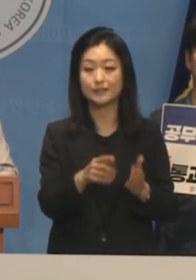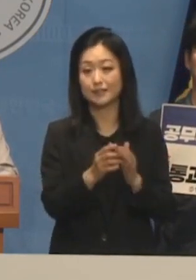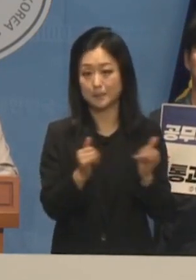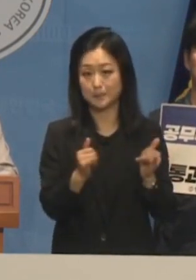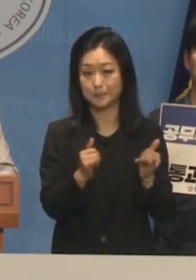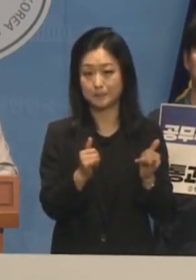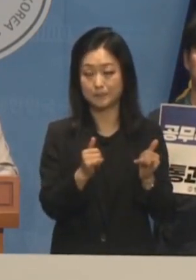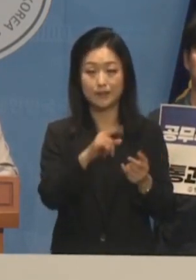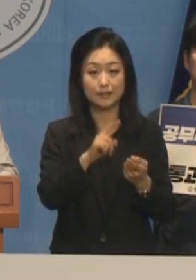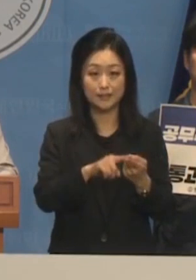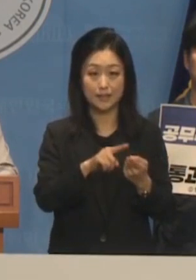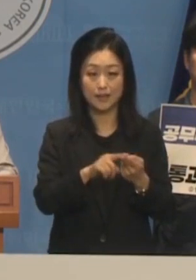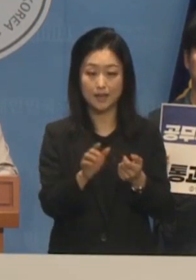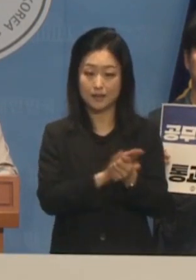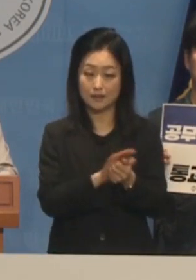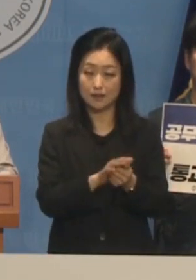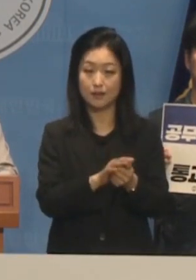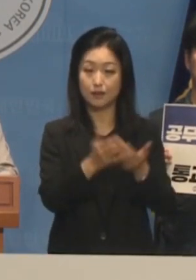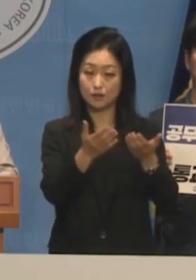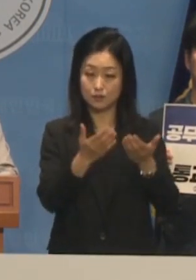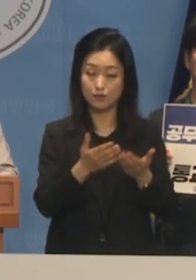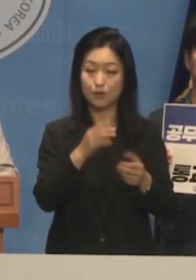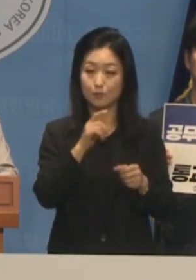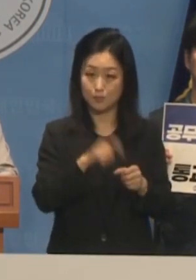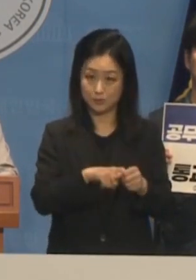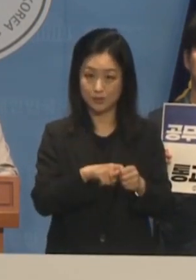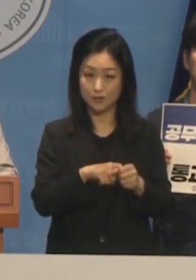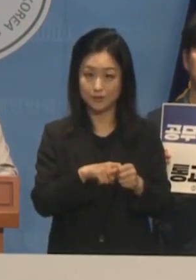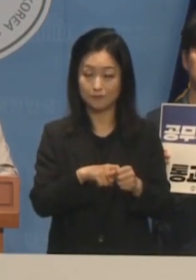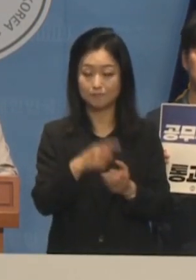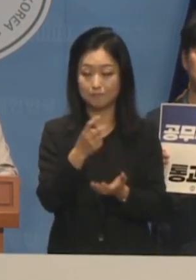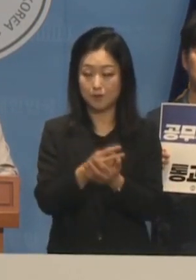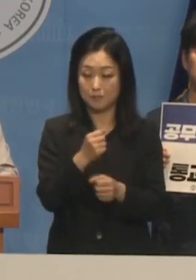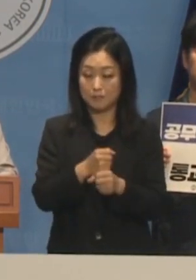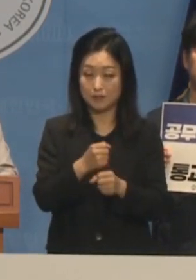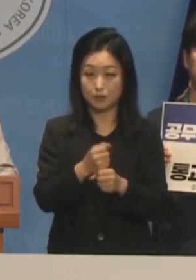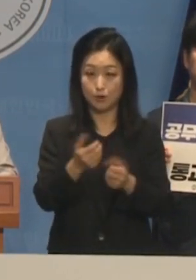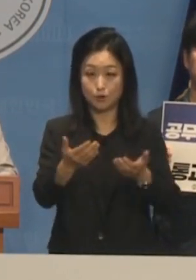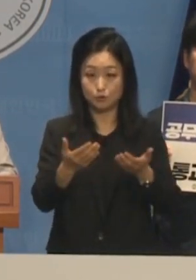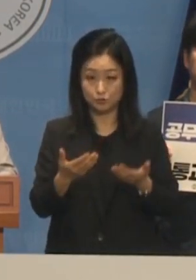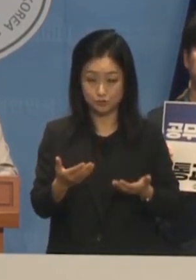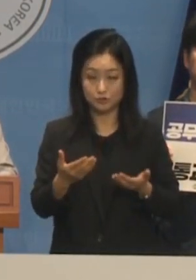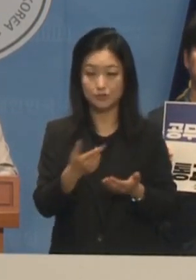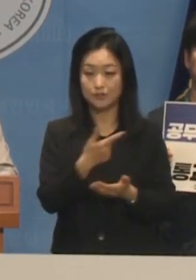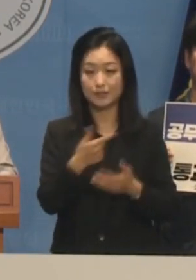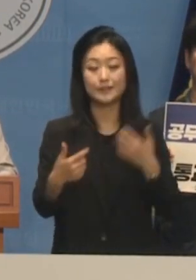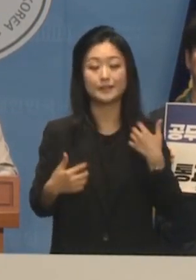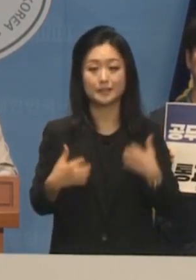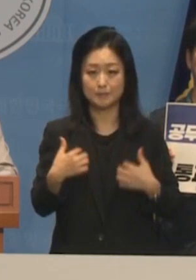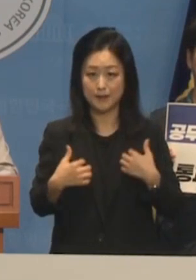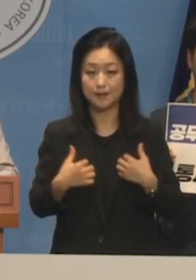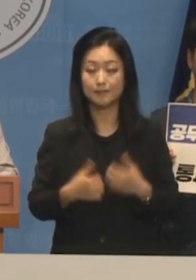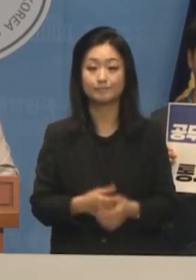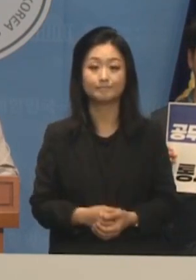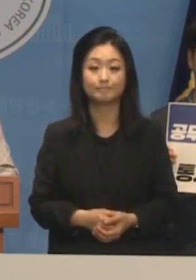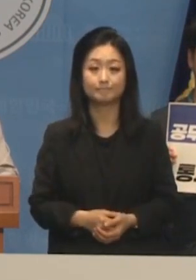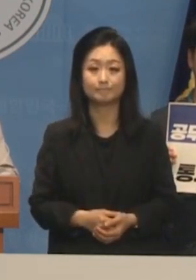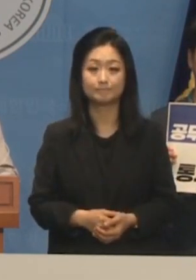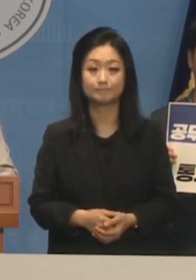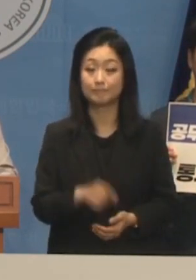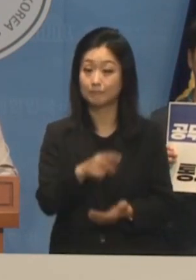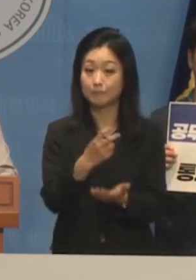노동자들에 대한 처우 개선의 길을 열었다는 점에서 법안에 큰 의미가 있다고 생각합니다.